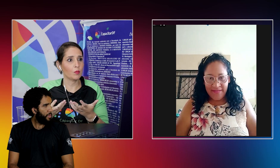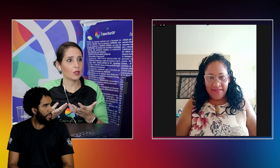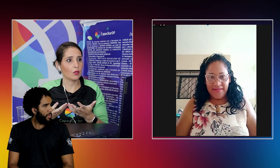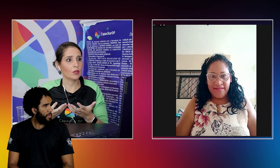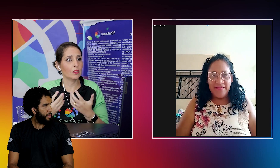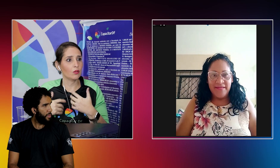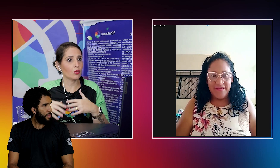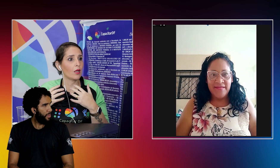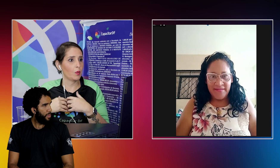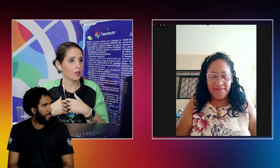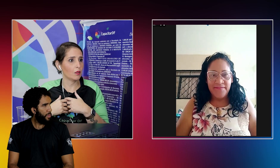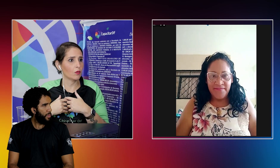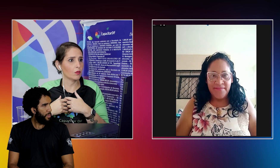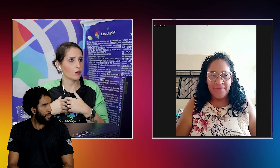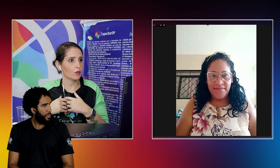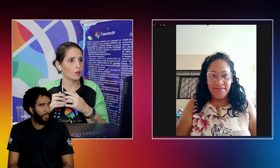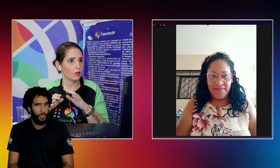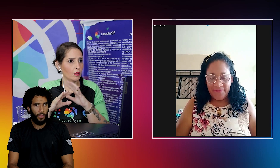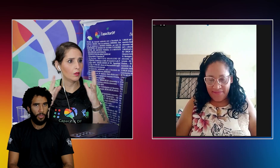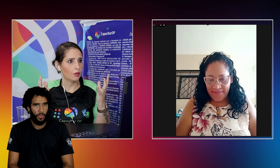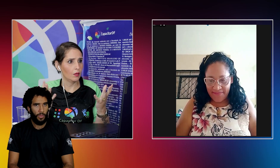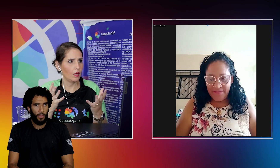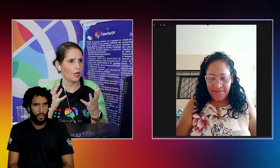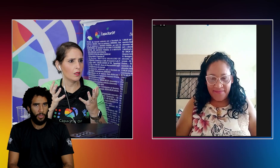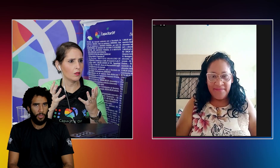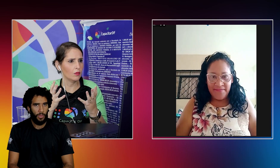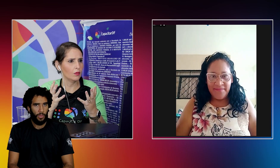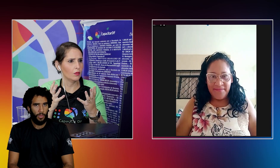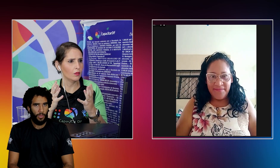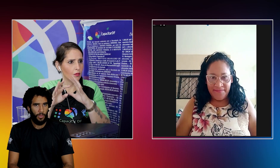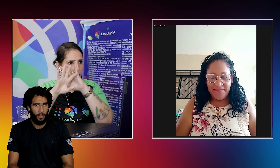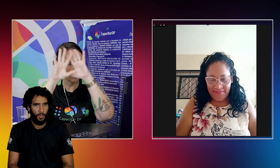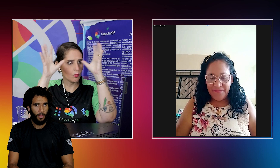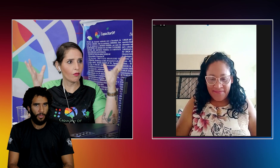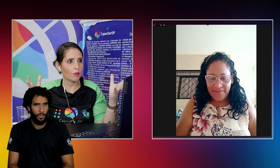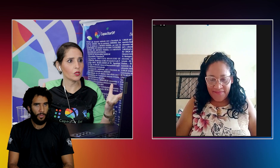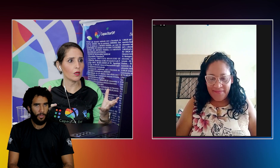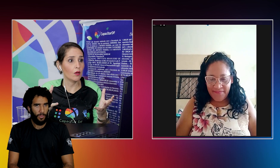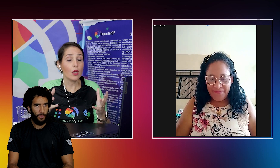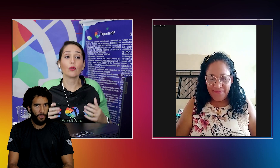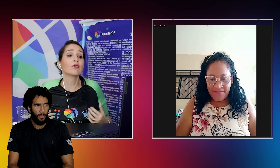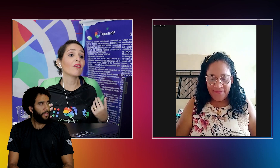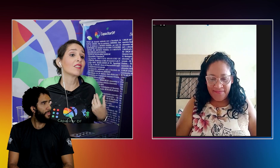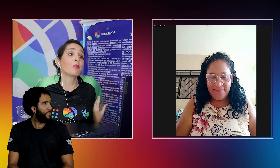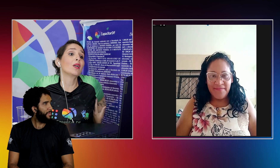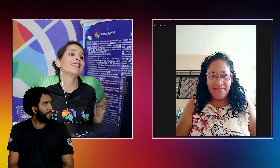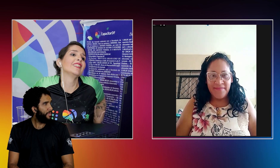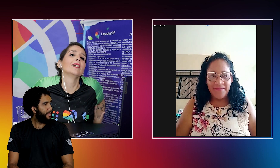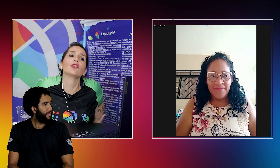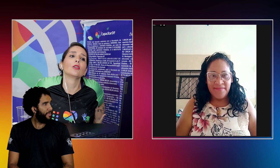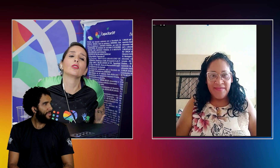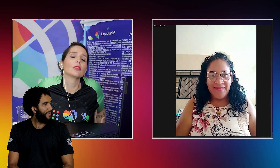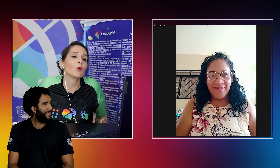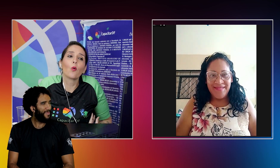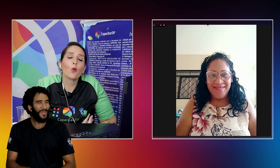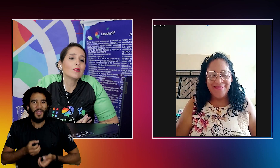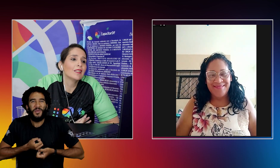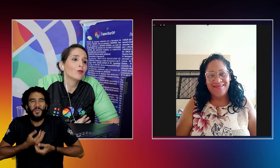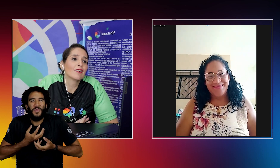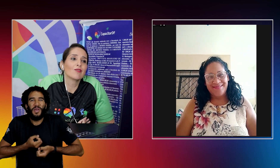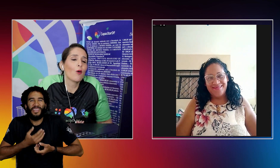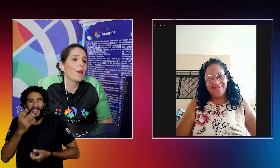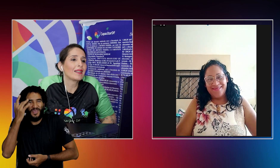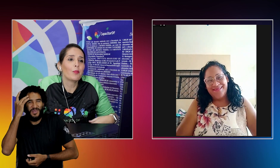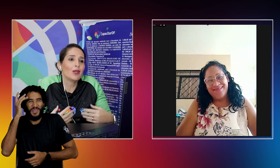das pessoas, isso já é prazeroso. É isso? De uma forma geral. Eu não sei fazer poesia, gente, então eu não